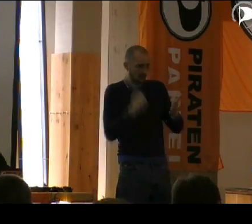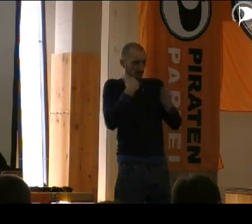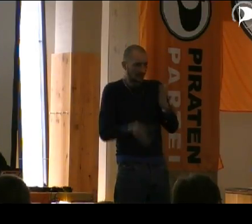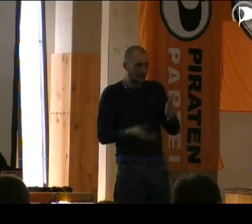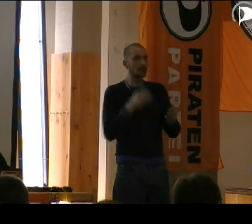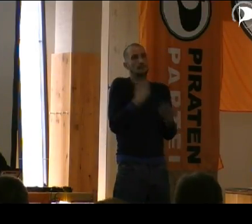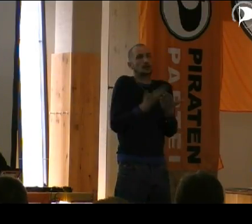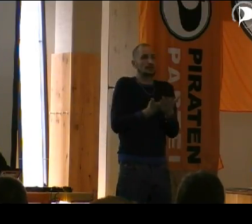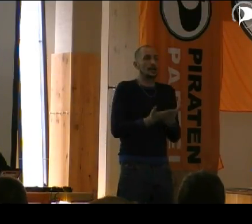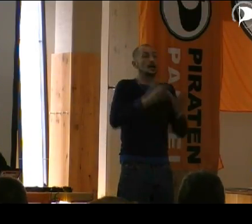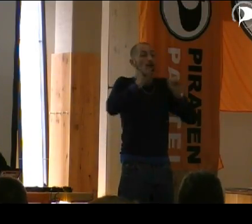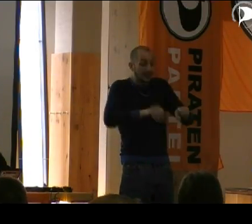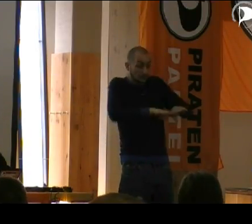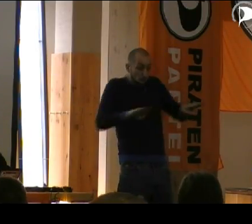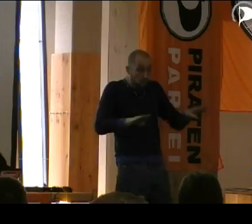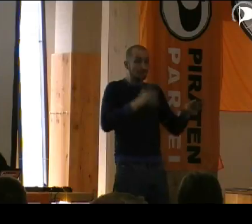den stammtischen